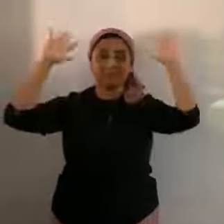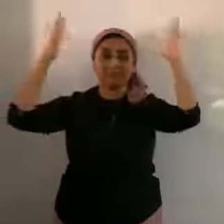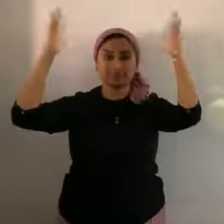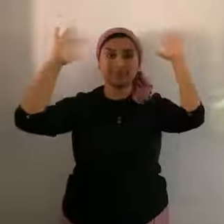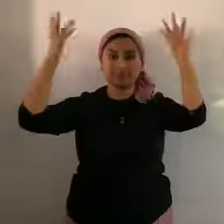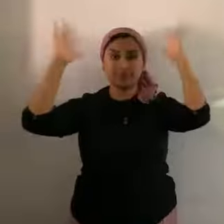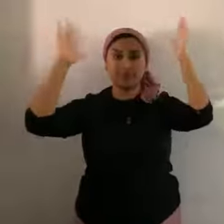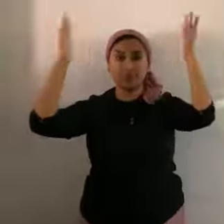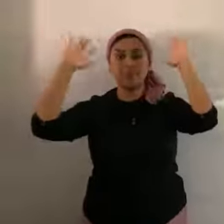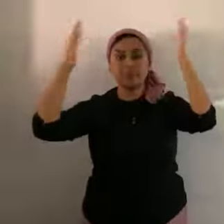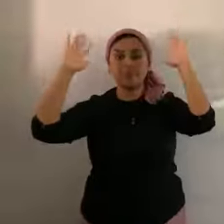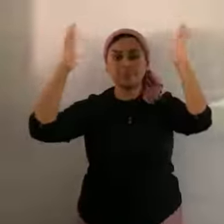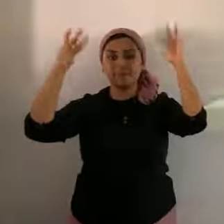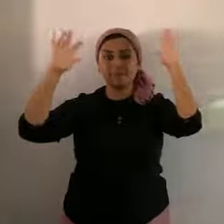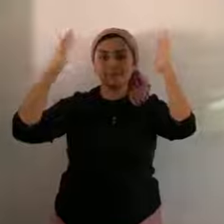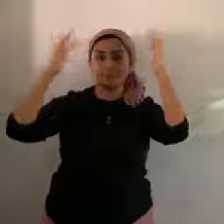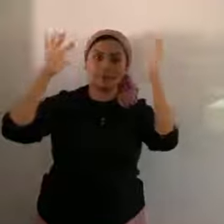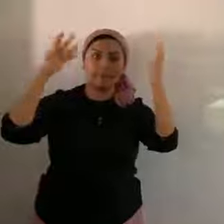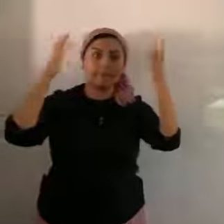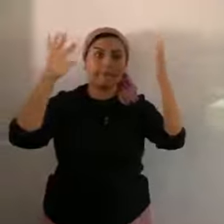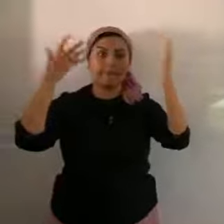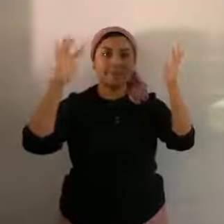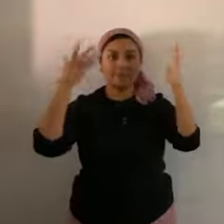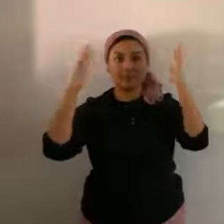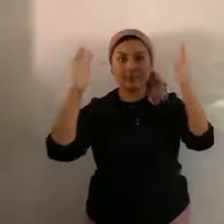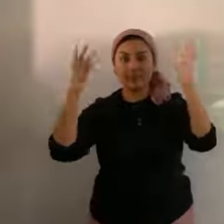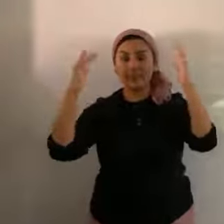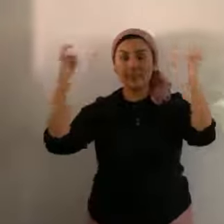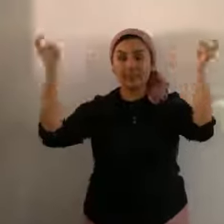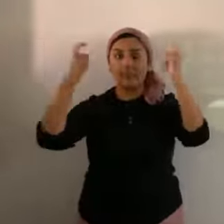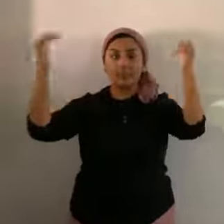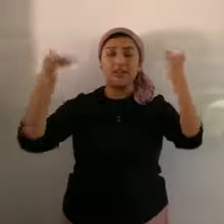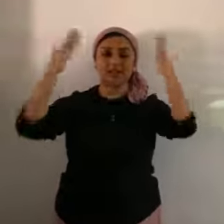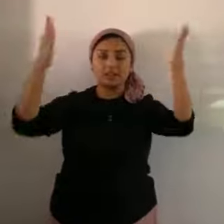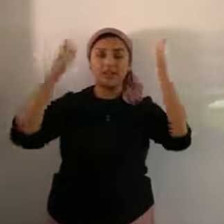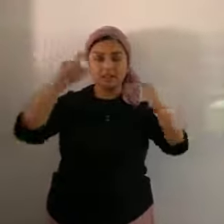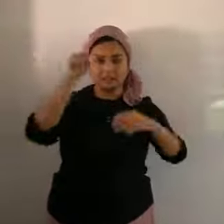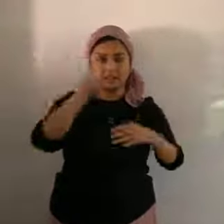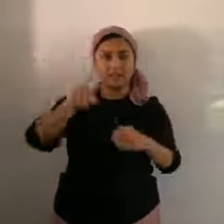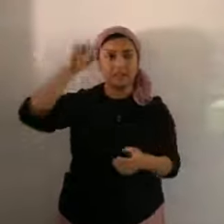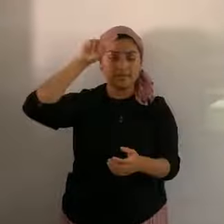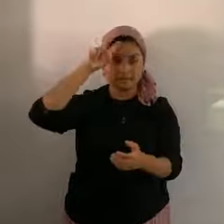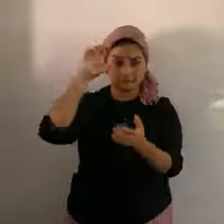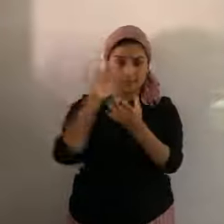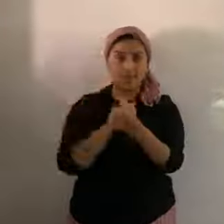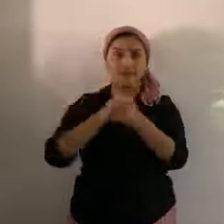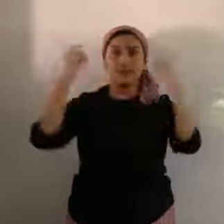Eso es orar, profetizar, amados Achín, aleluya, atrévete a creer.